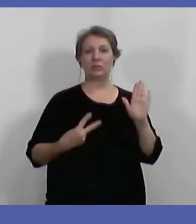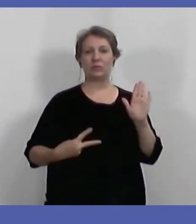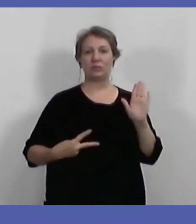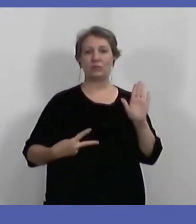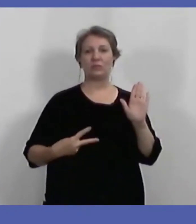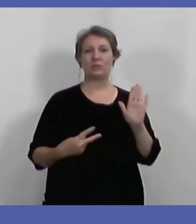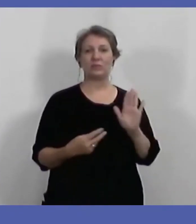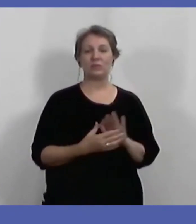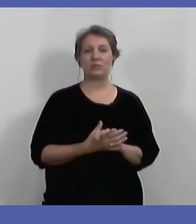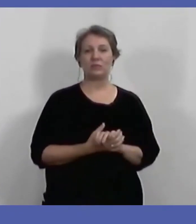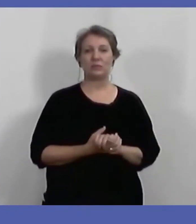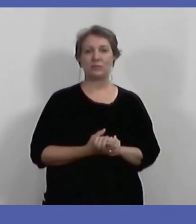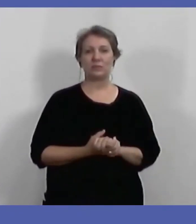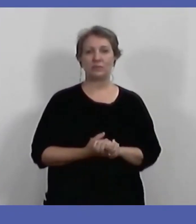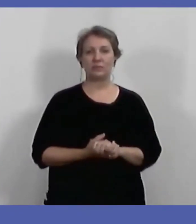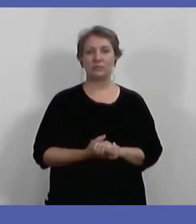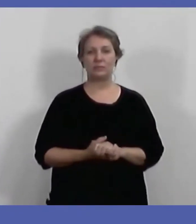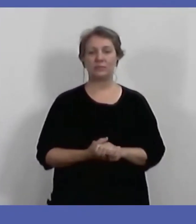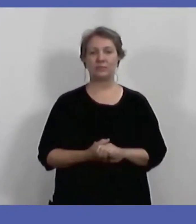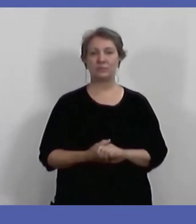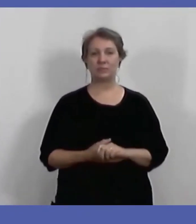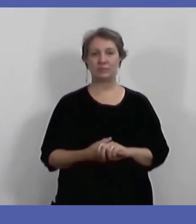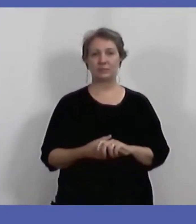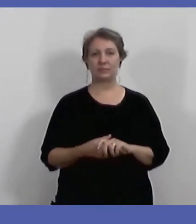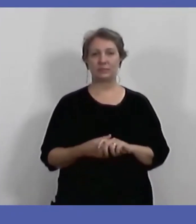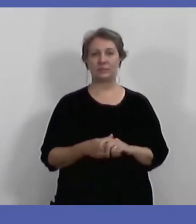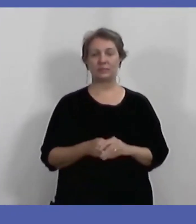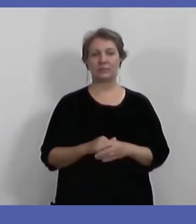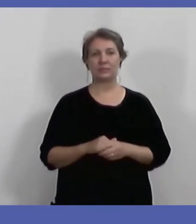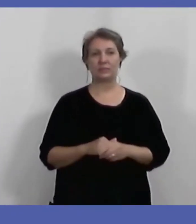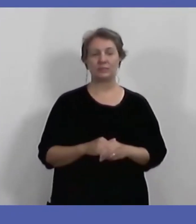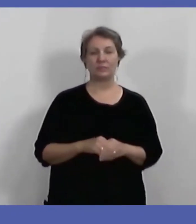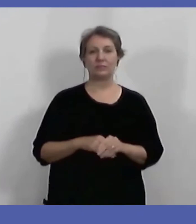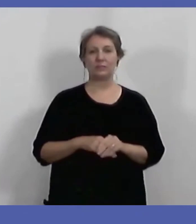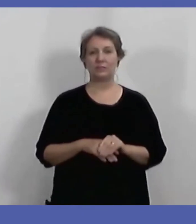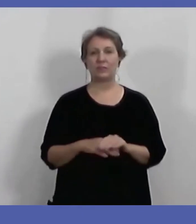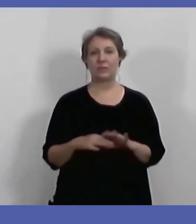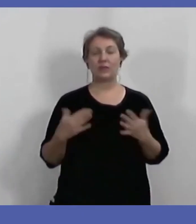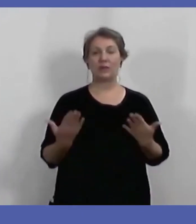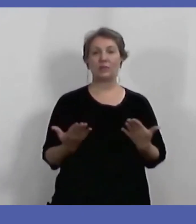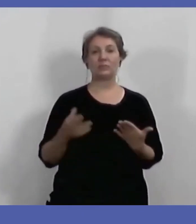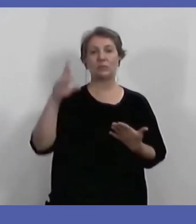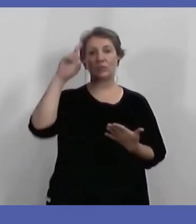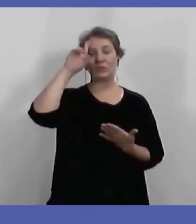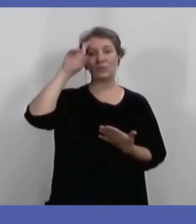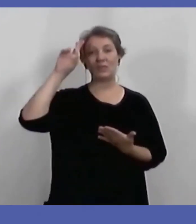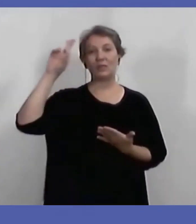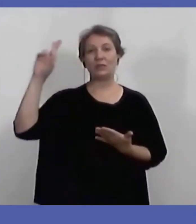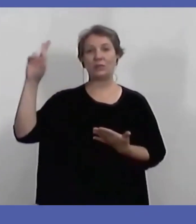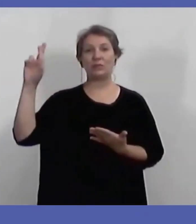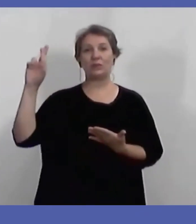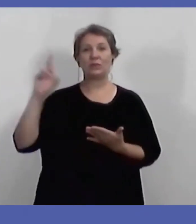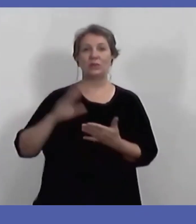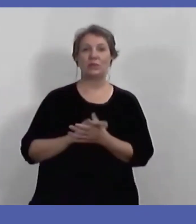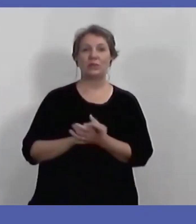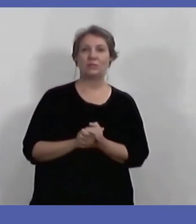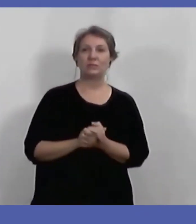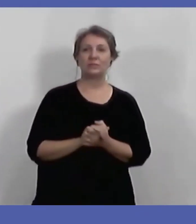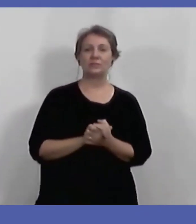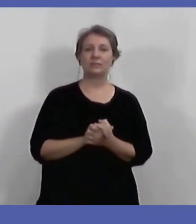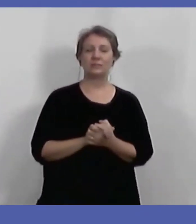Capítulo 12. Até então o Senhor estava na carne, né? Não